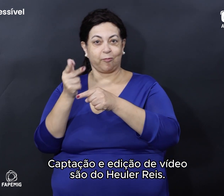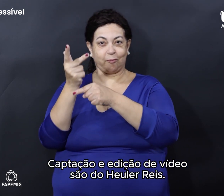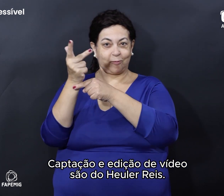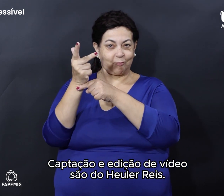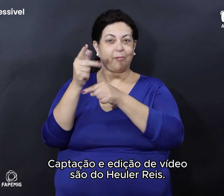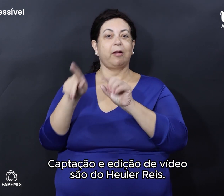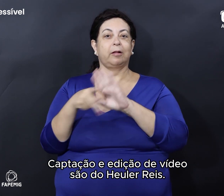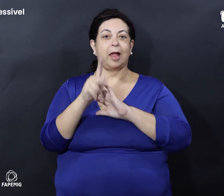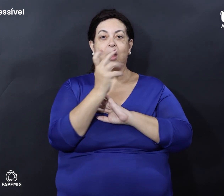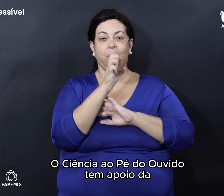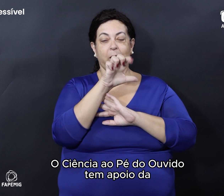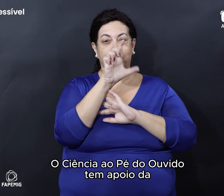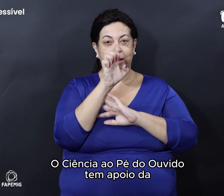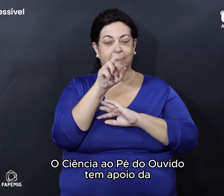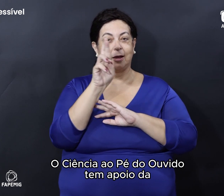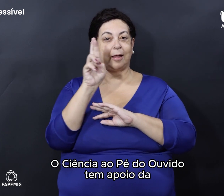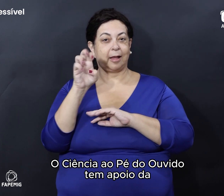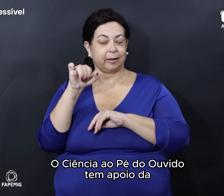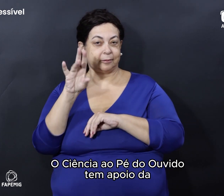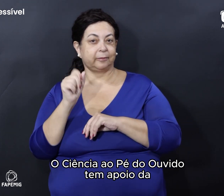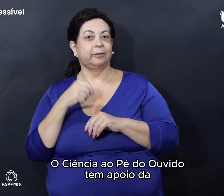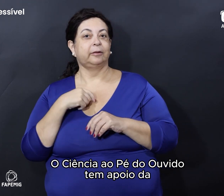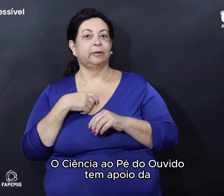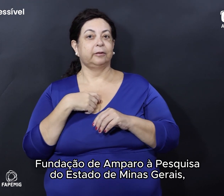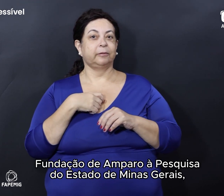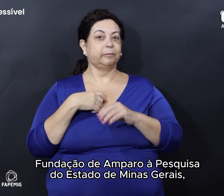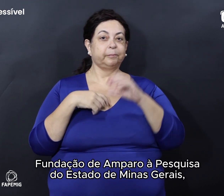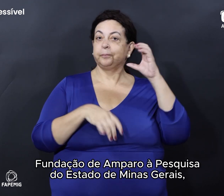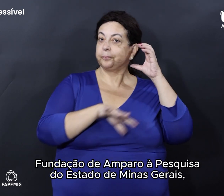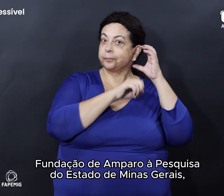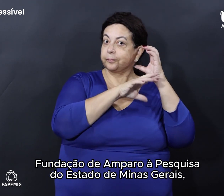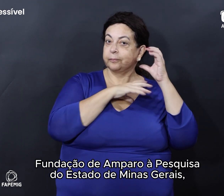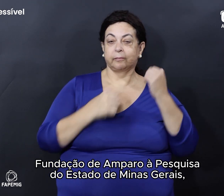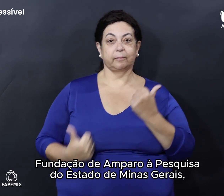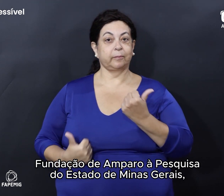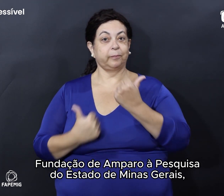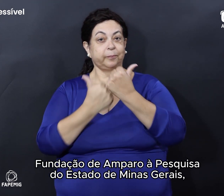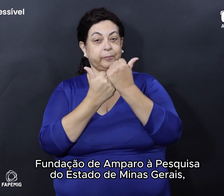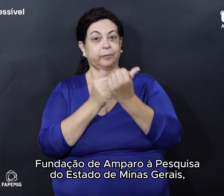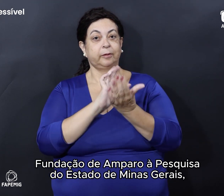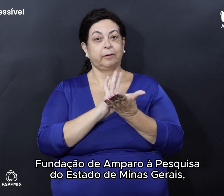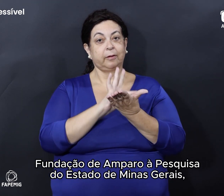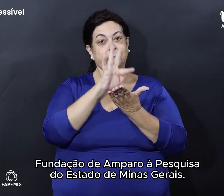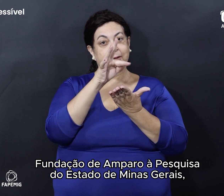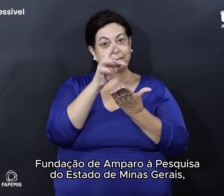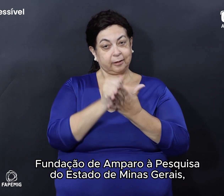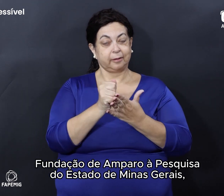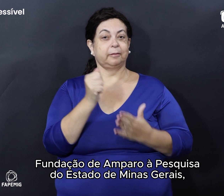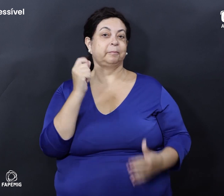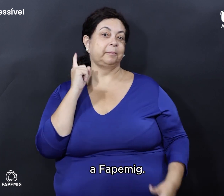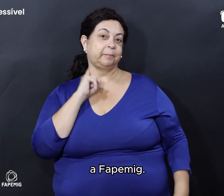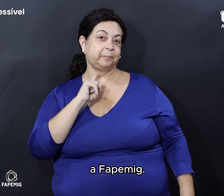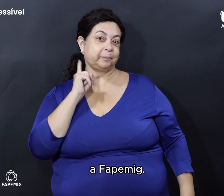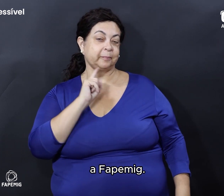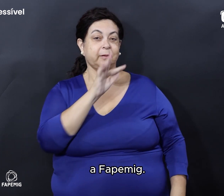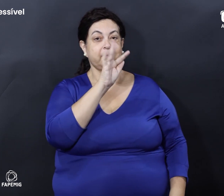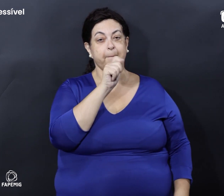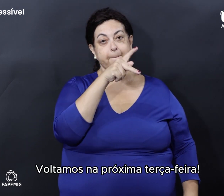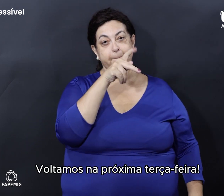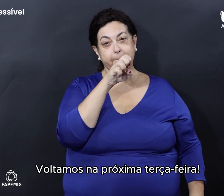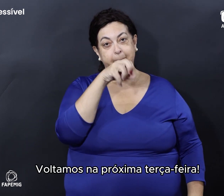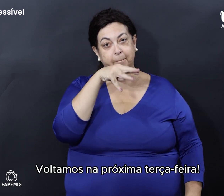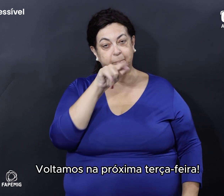são do Euler Reis. O Ciência ao Pé do Ouvido tem apoio da Fundação de Amparo à Pesquisa do Estado de Minas Gerais, a